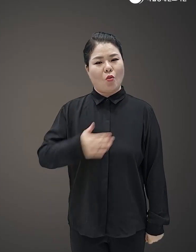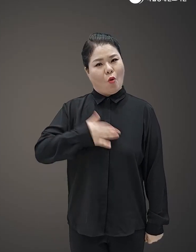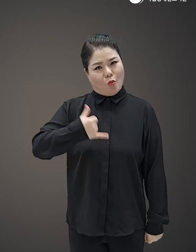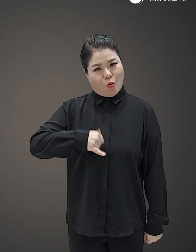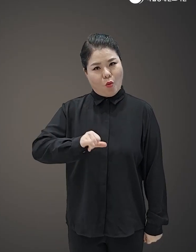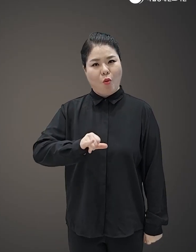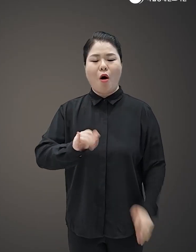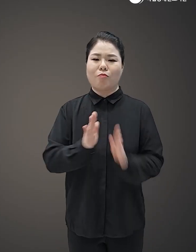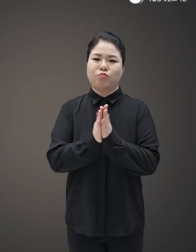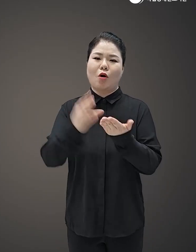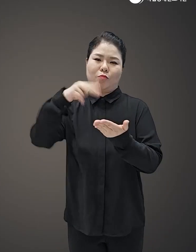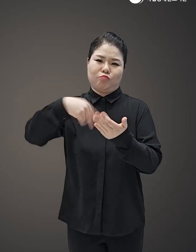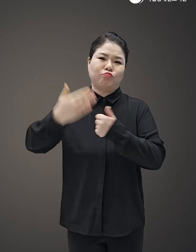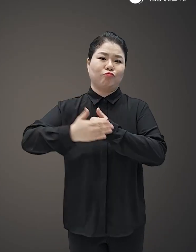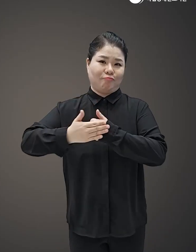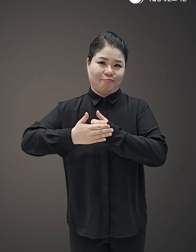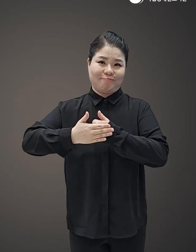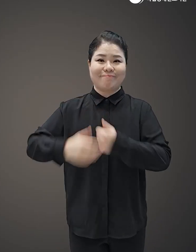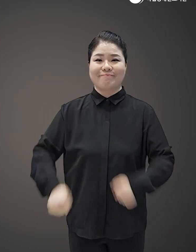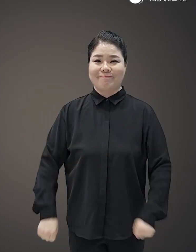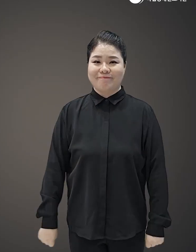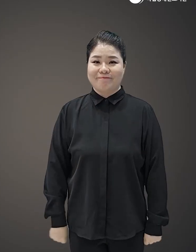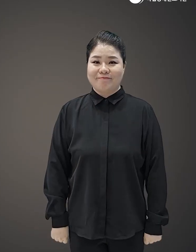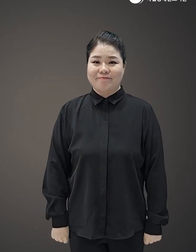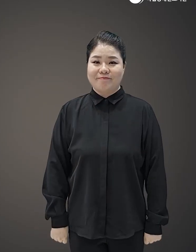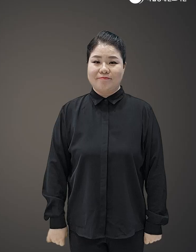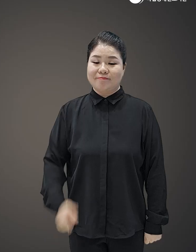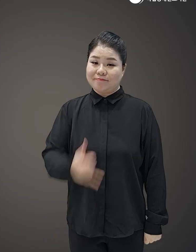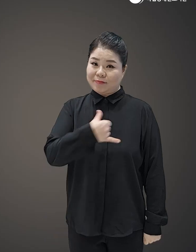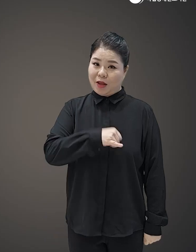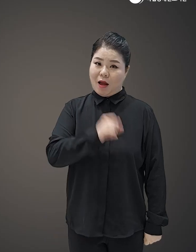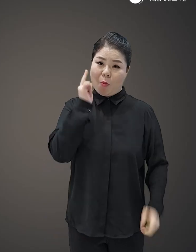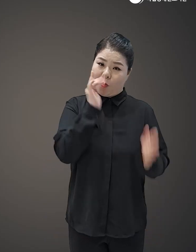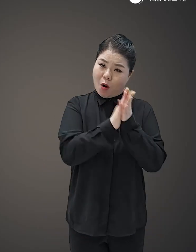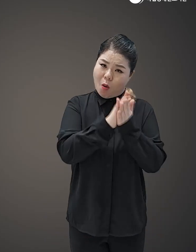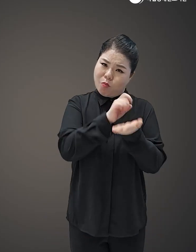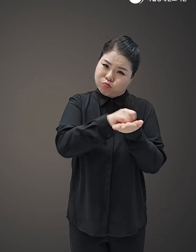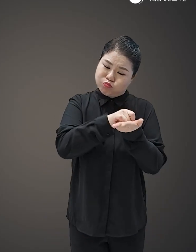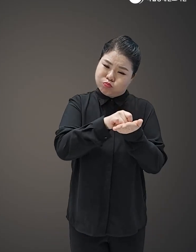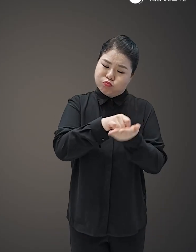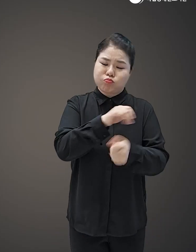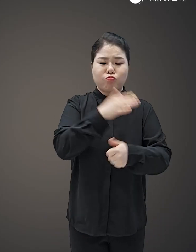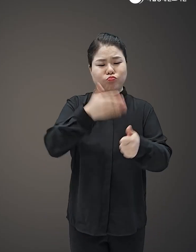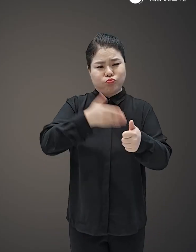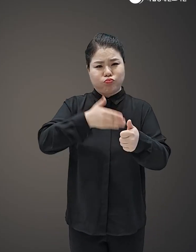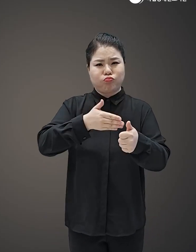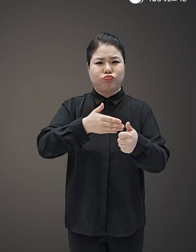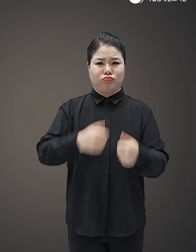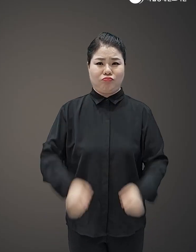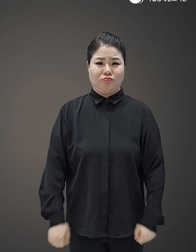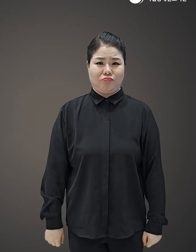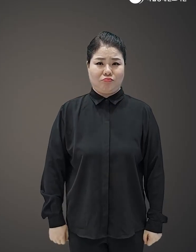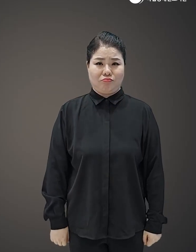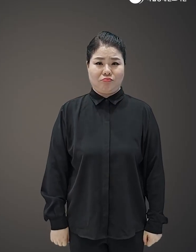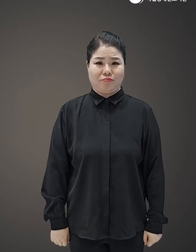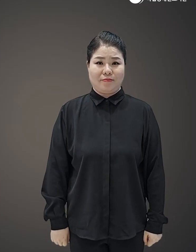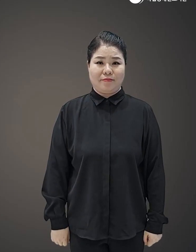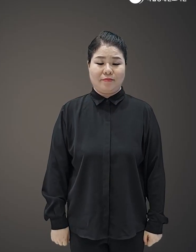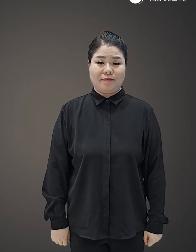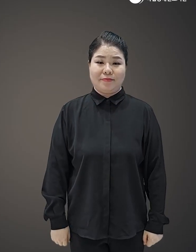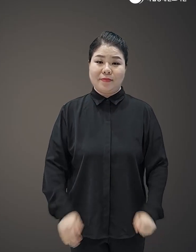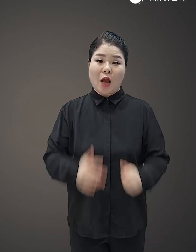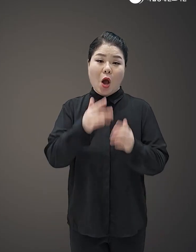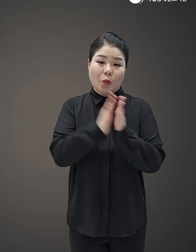우리 아이 책 좀 읽게 해주세요. 글 좀 혼자 잘 쓰게 해주세요. 독서